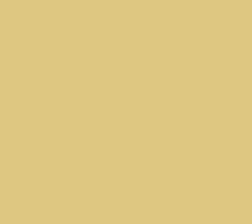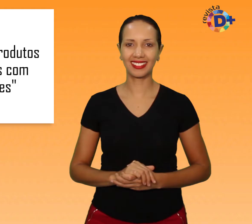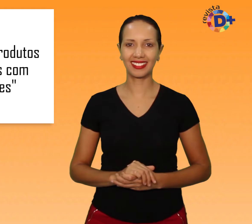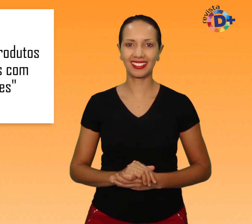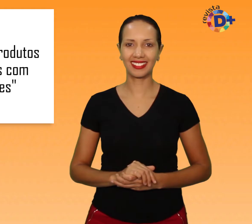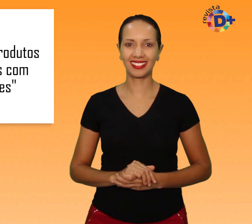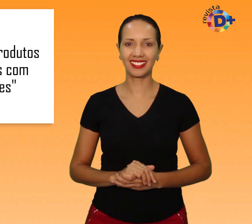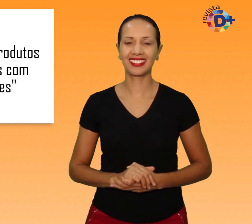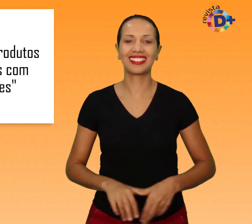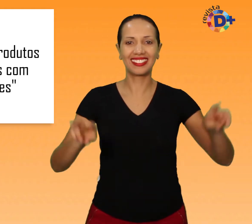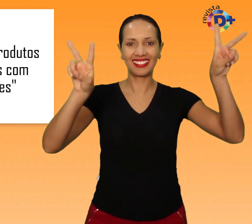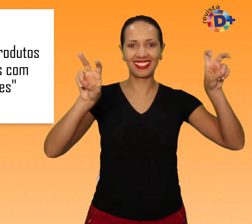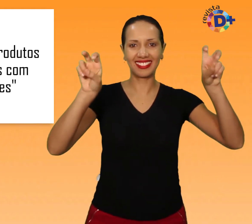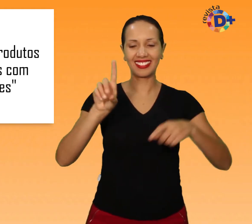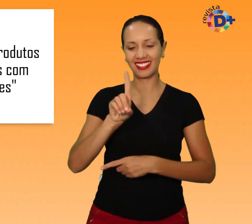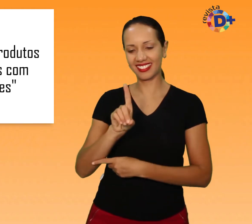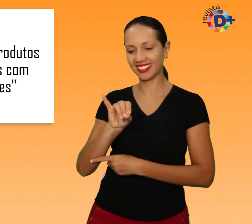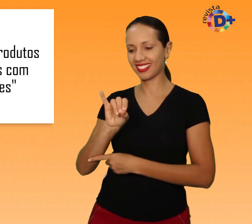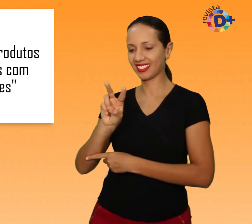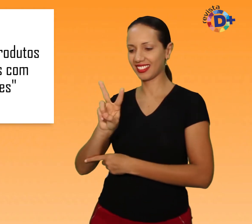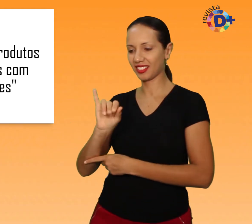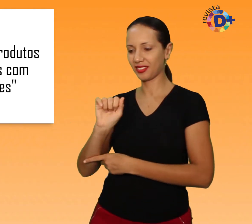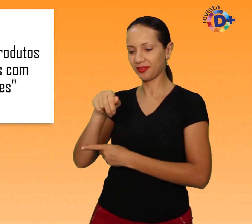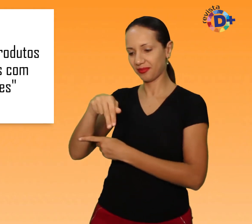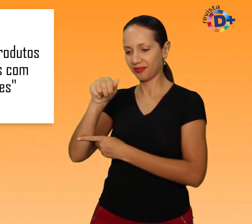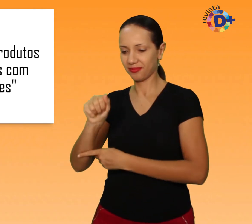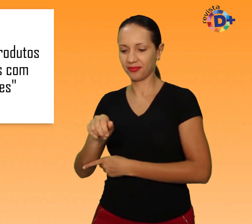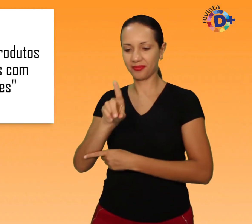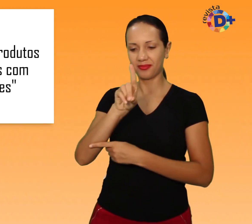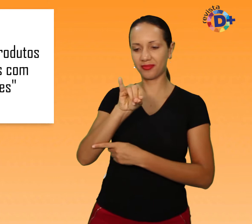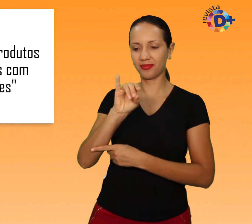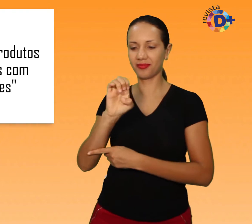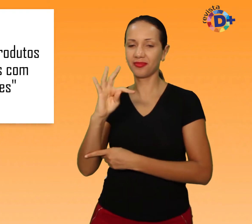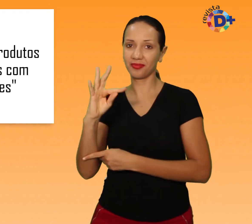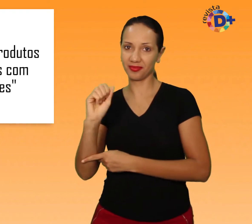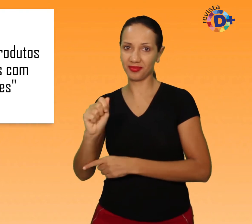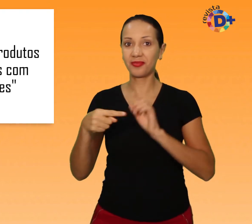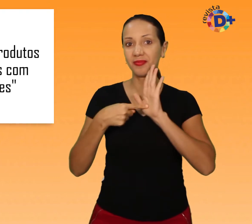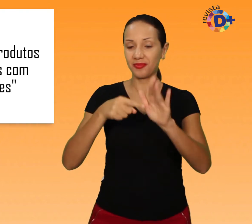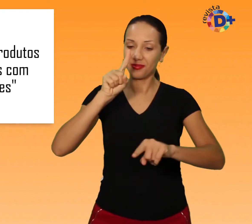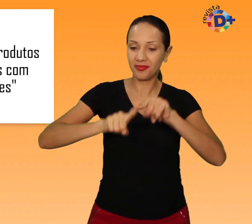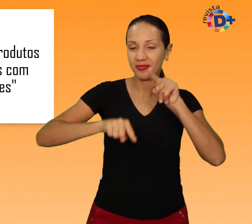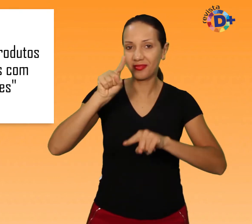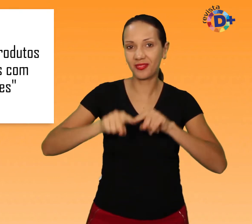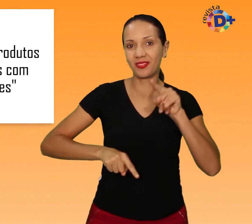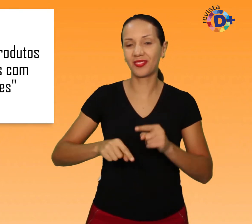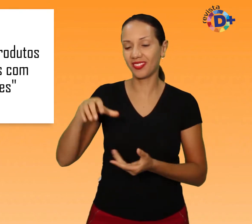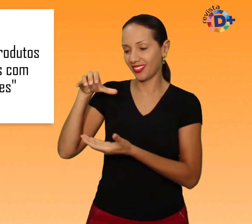divina dieta apresenta produtos de páscoa para pessoas com restrições alimentares